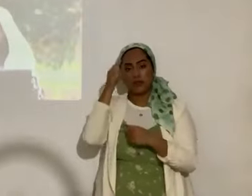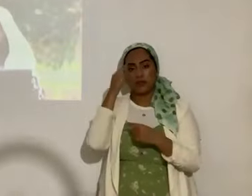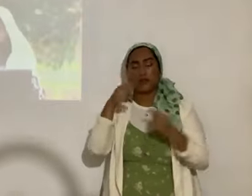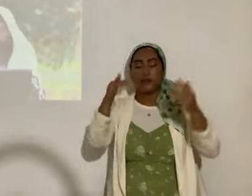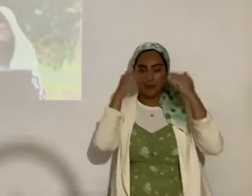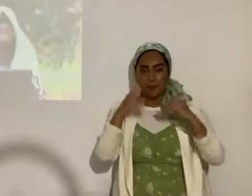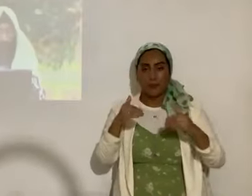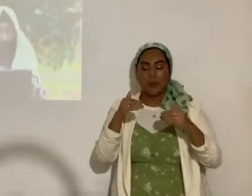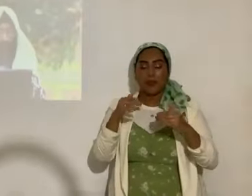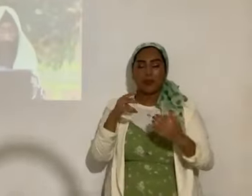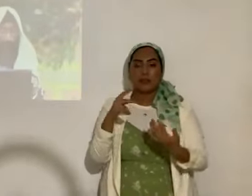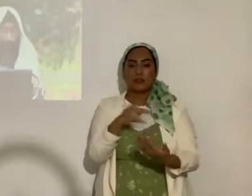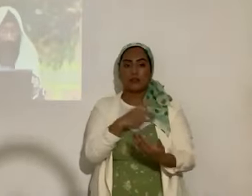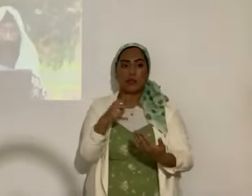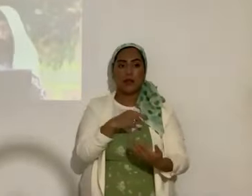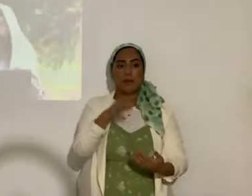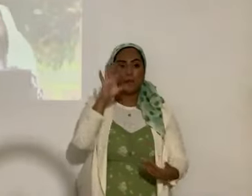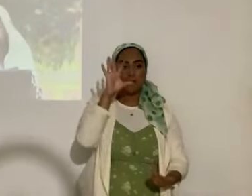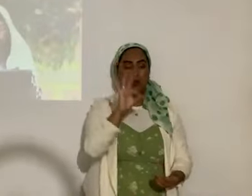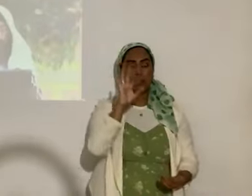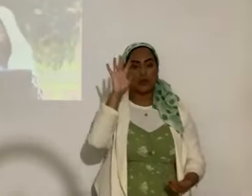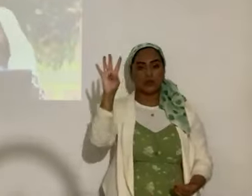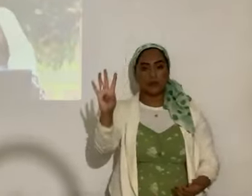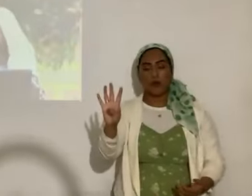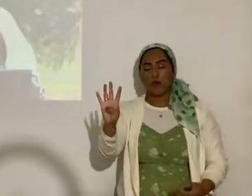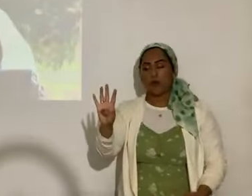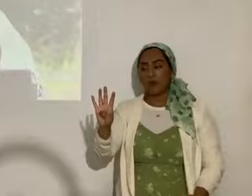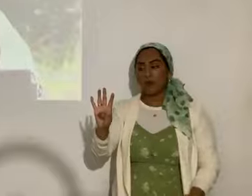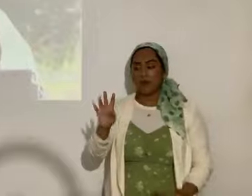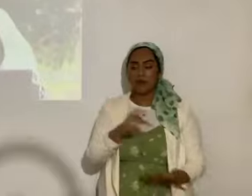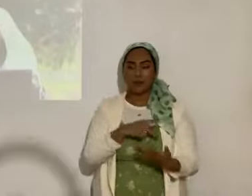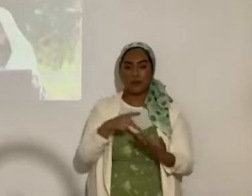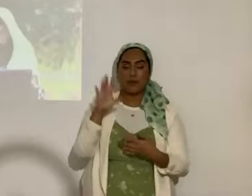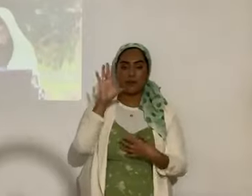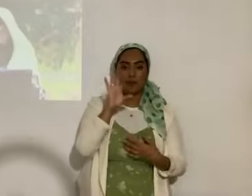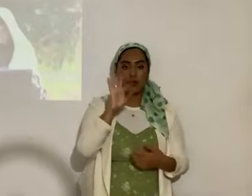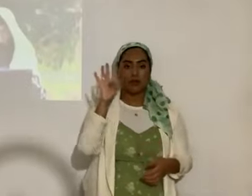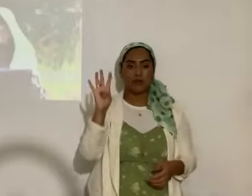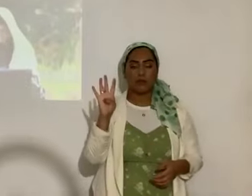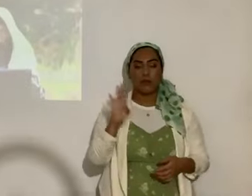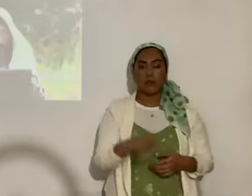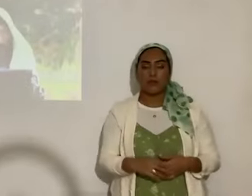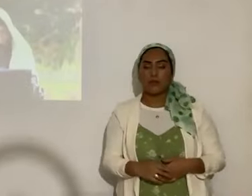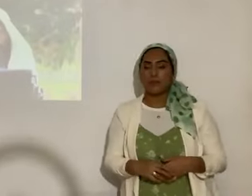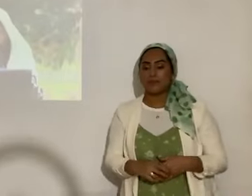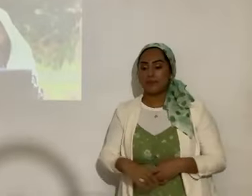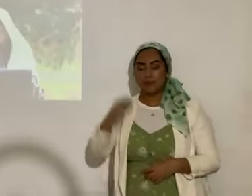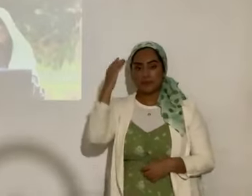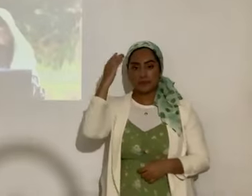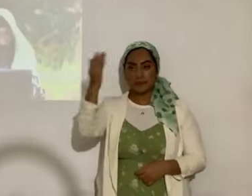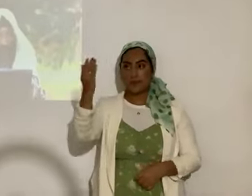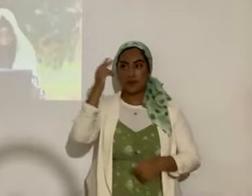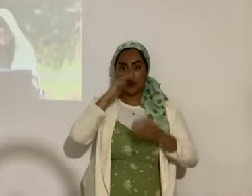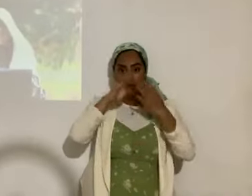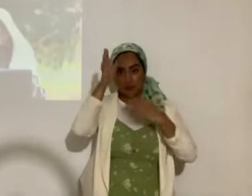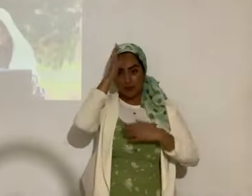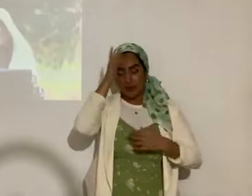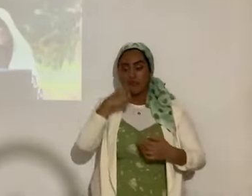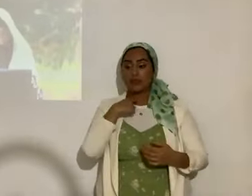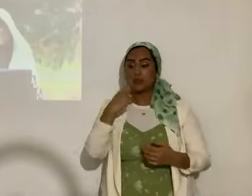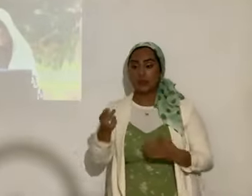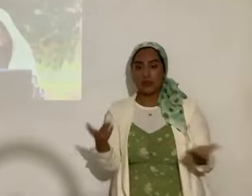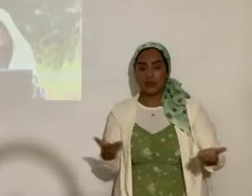ahí mismo en el salmo 94 vamos todos para allá salmo 94 el Eterno habla